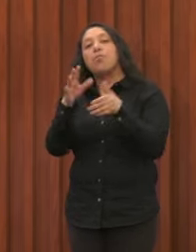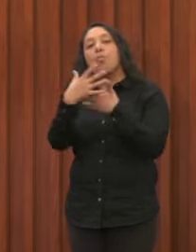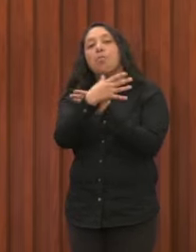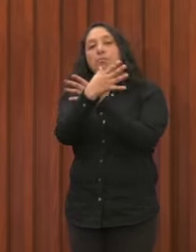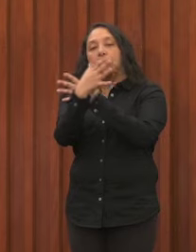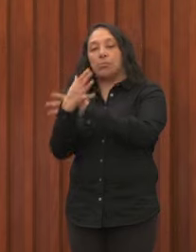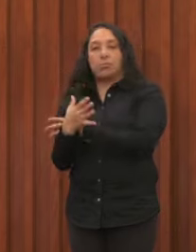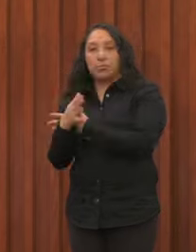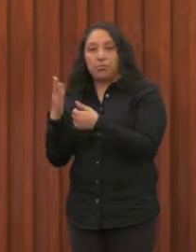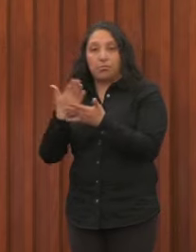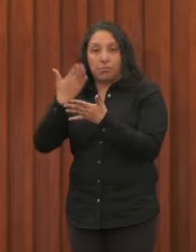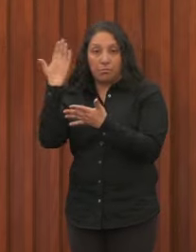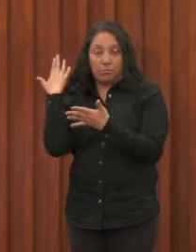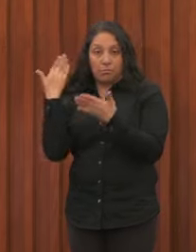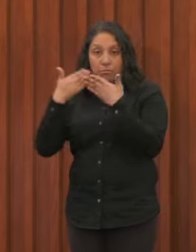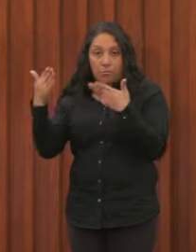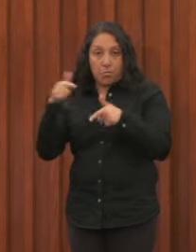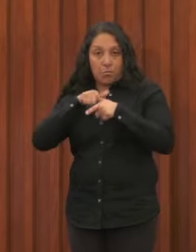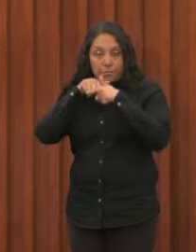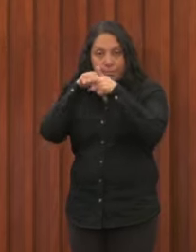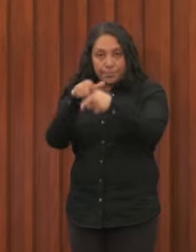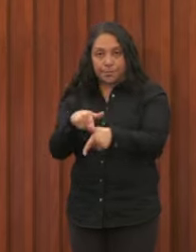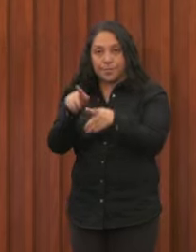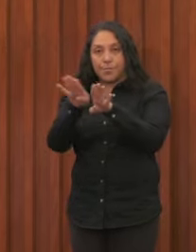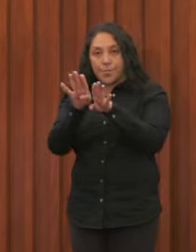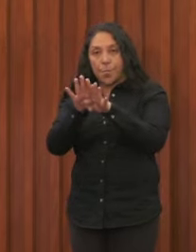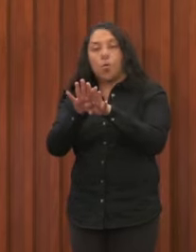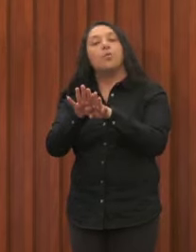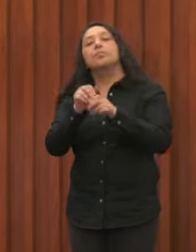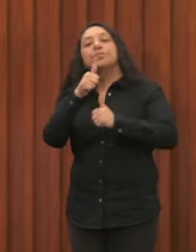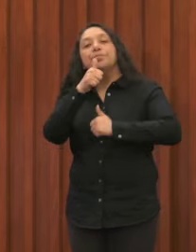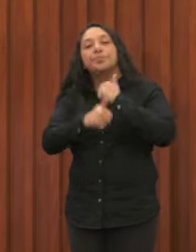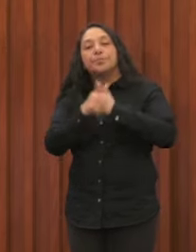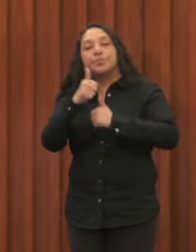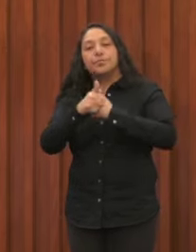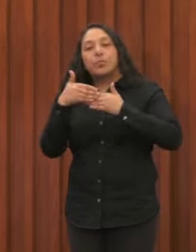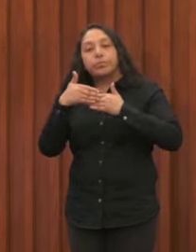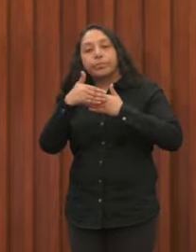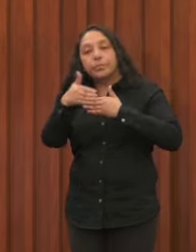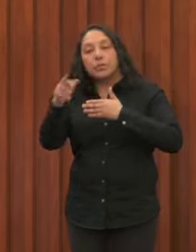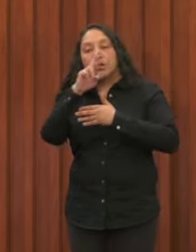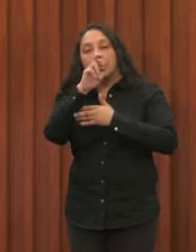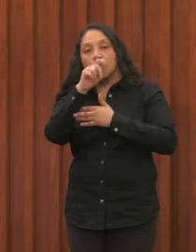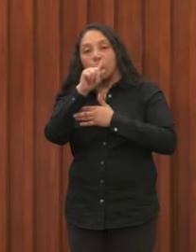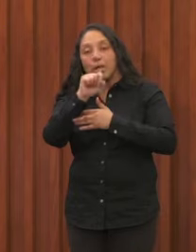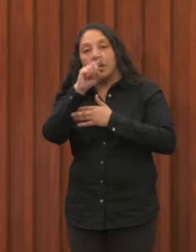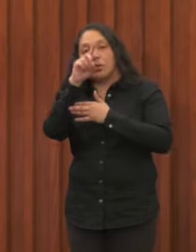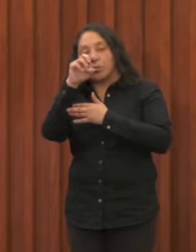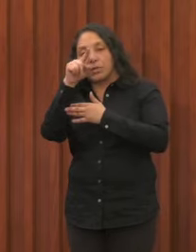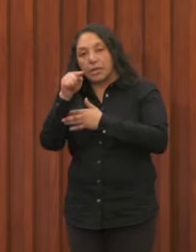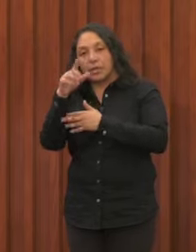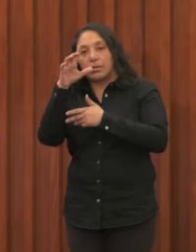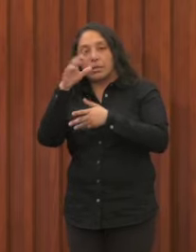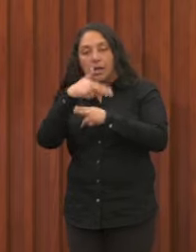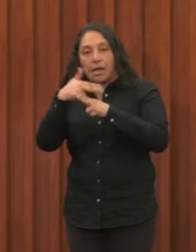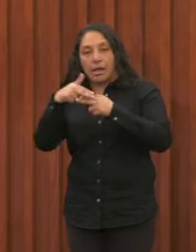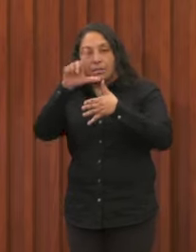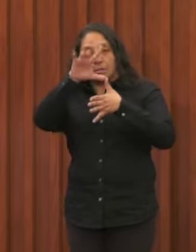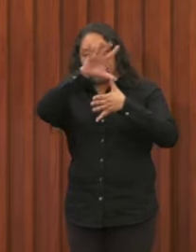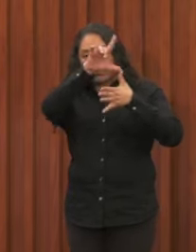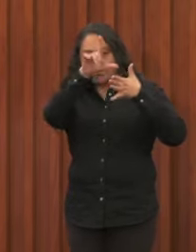y siguen siendo ejemplo de lucha que se extendió desde República Dominicana, su país natal, al resto de la región latinoamericana y del mundo.